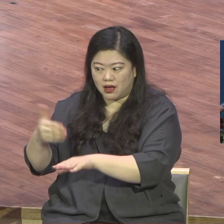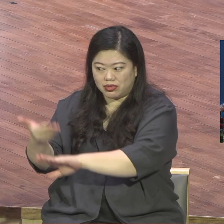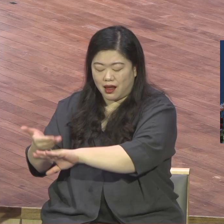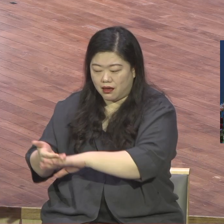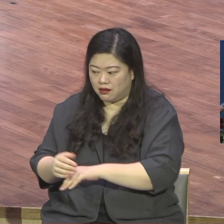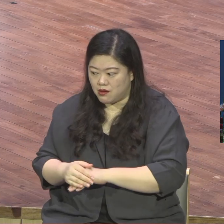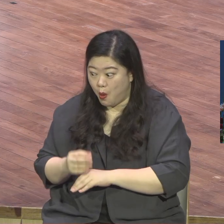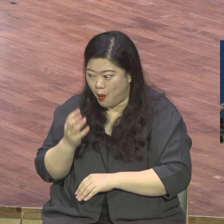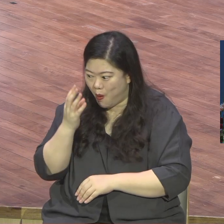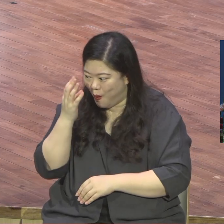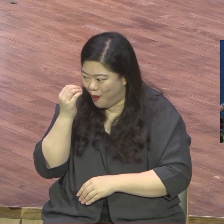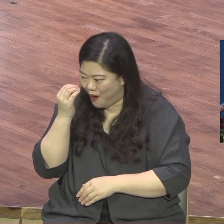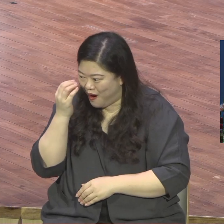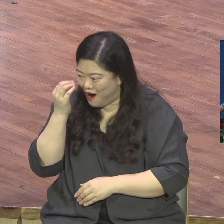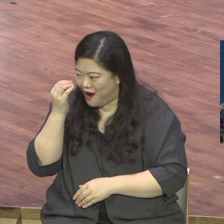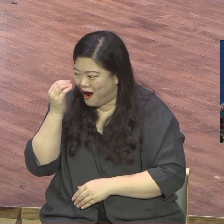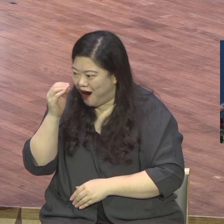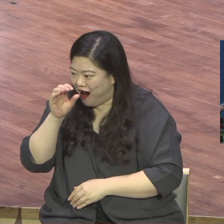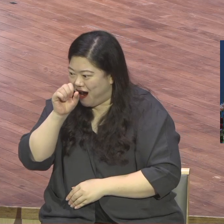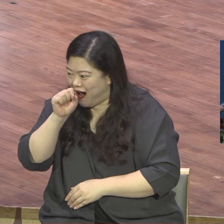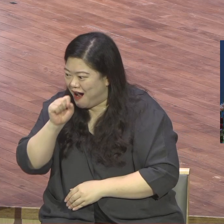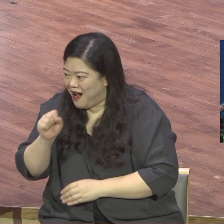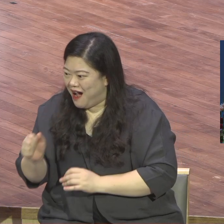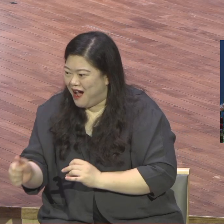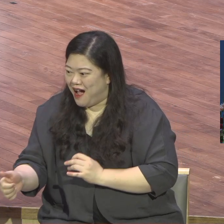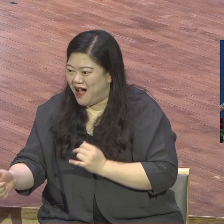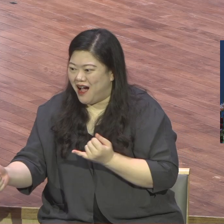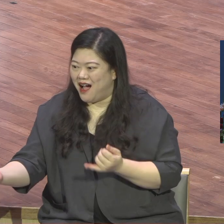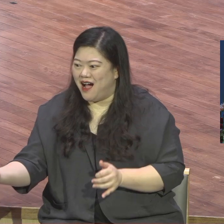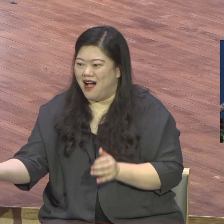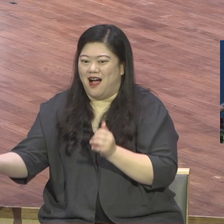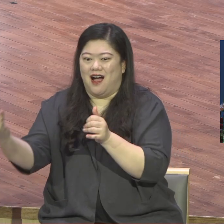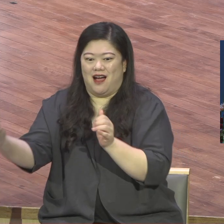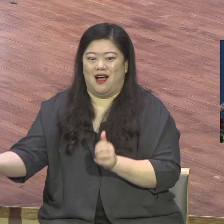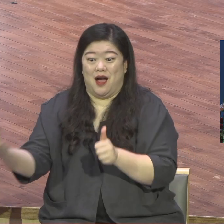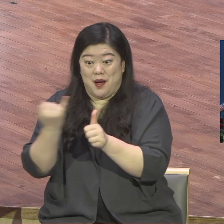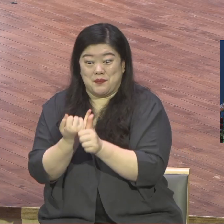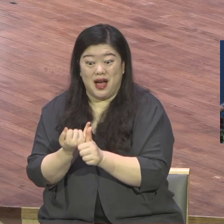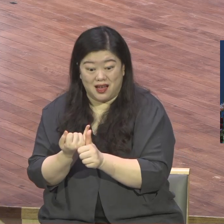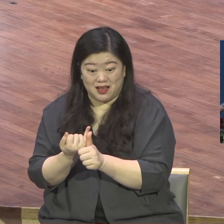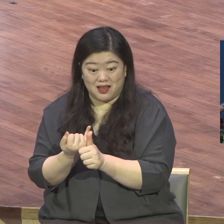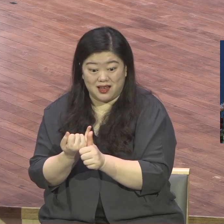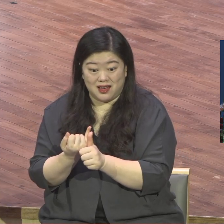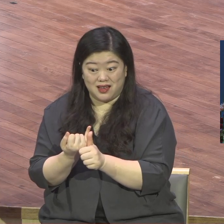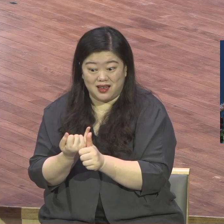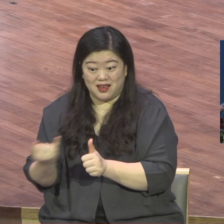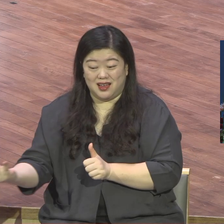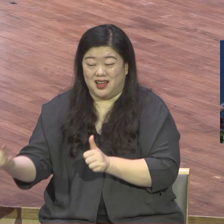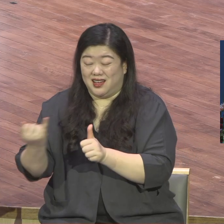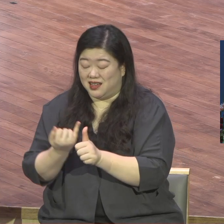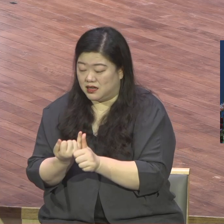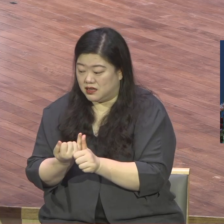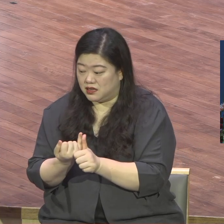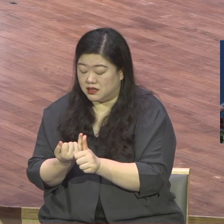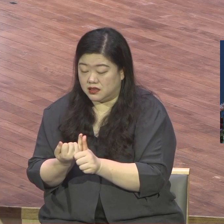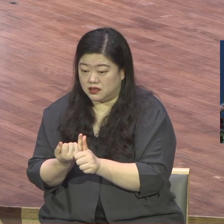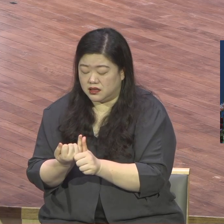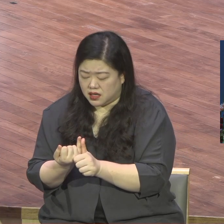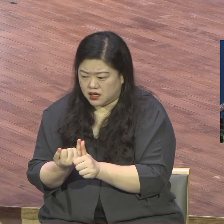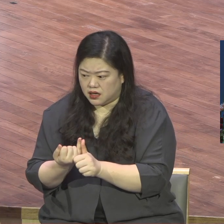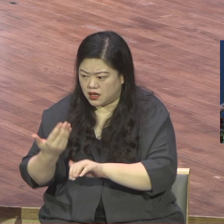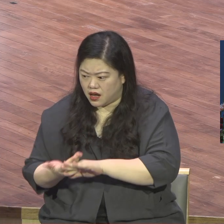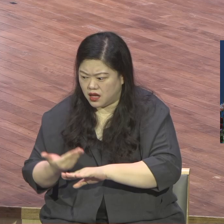그러니까 반대를 좋아해서 결혼했는데 살다 보니까 그것이 반대가 진짜 반대가 돼가지고